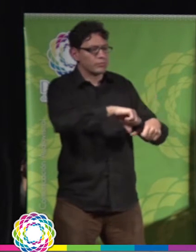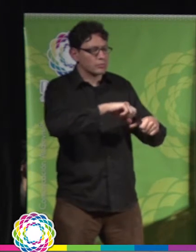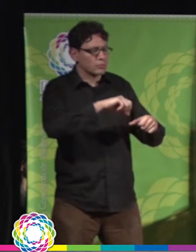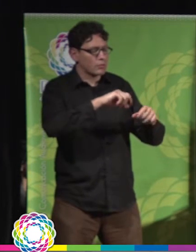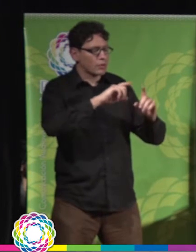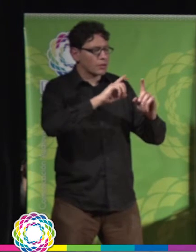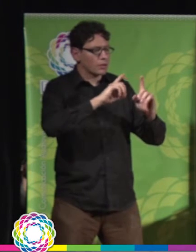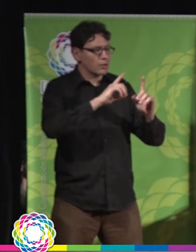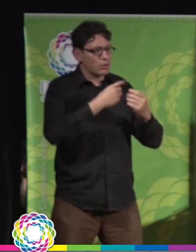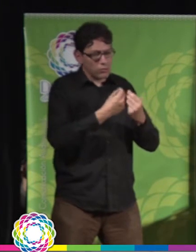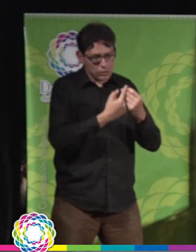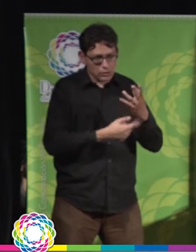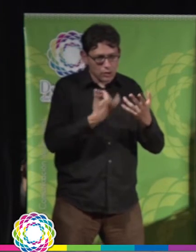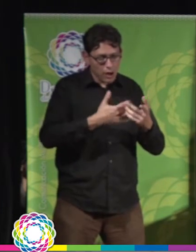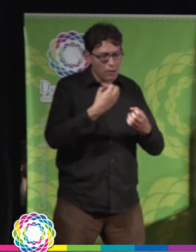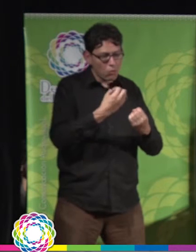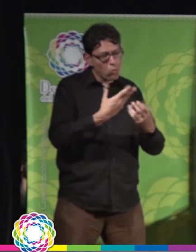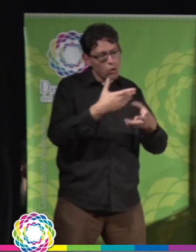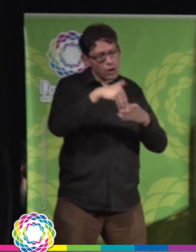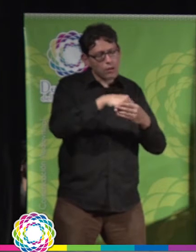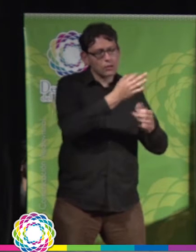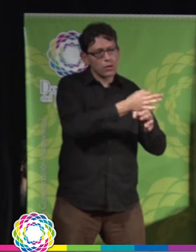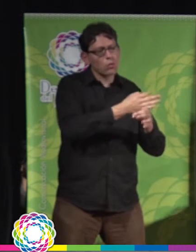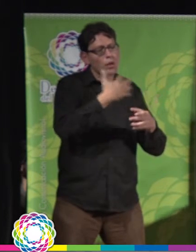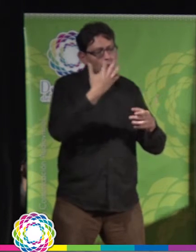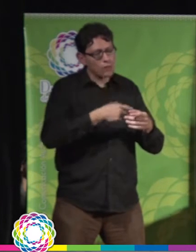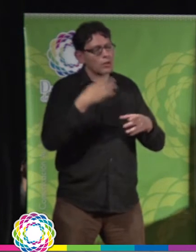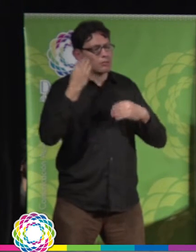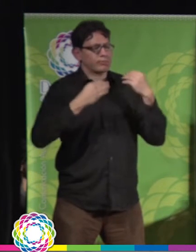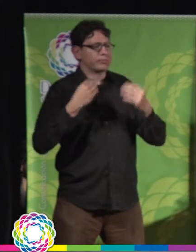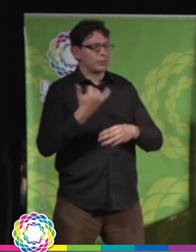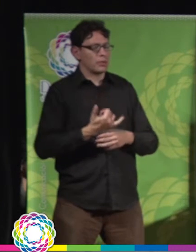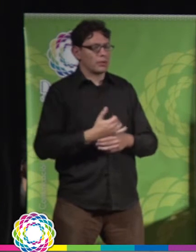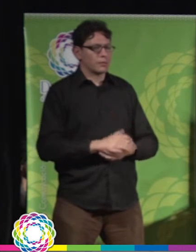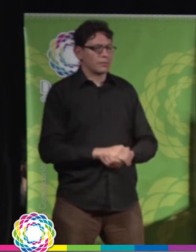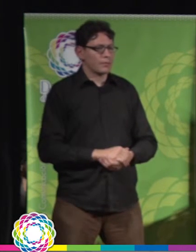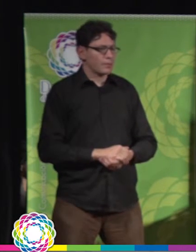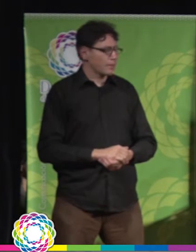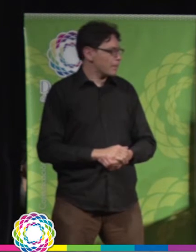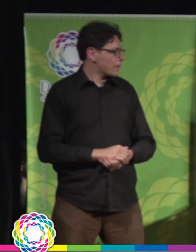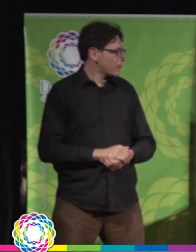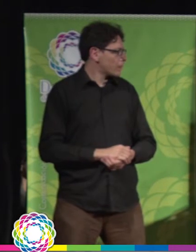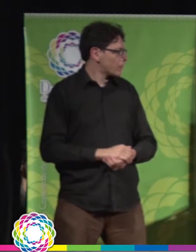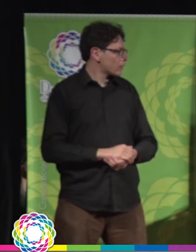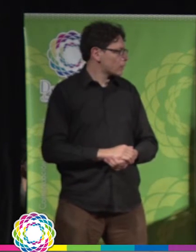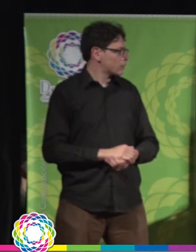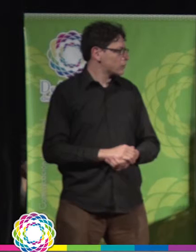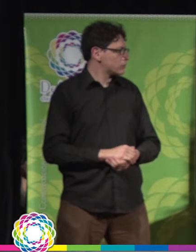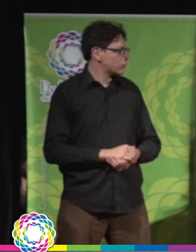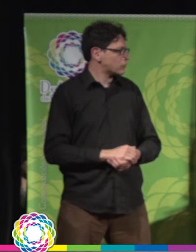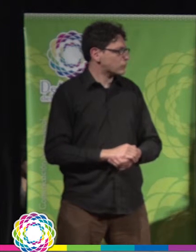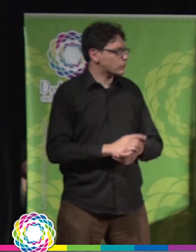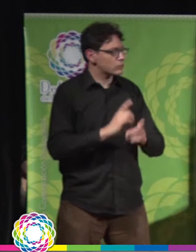cuestiones positivas que sí pasan en la escuela, nos preocupa. Lo mismo nos pasa con la mirada sobre